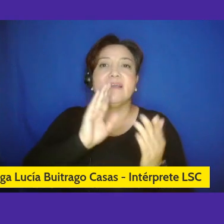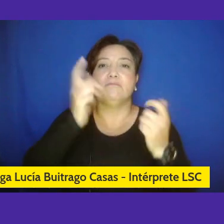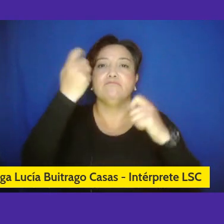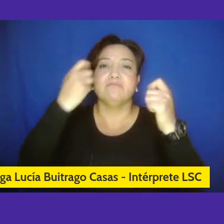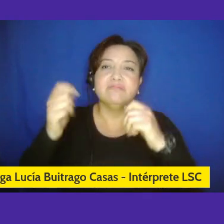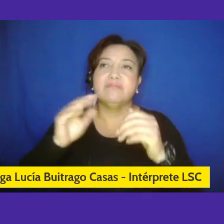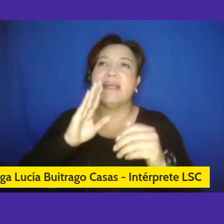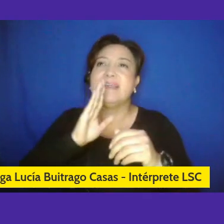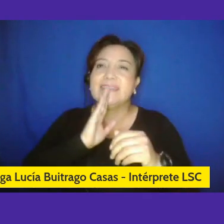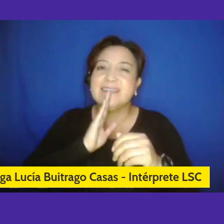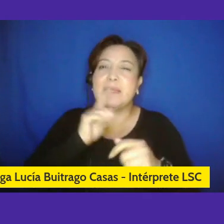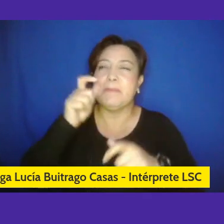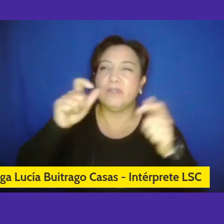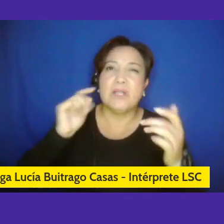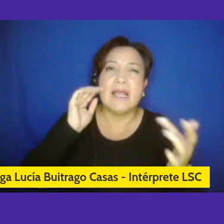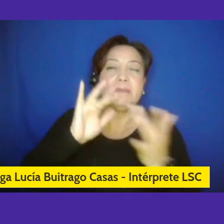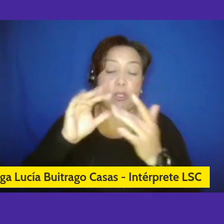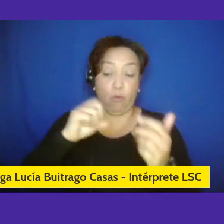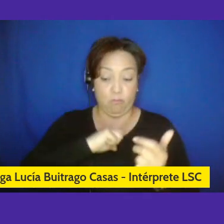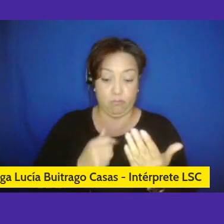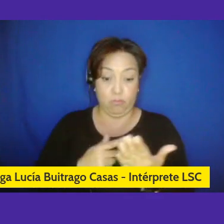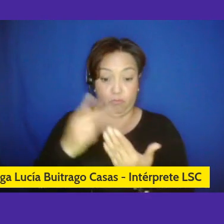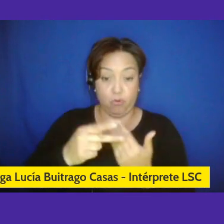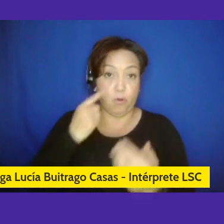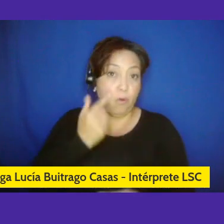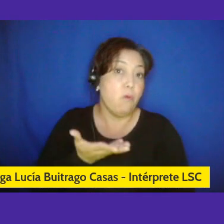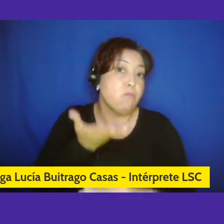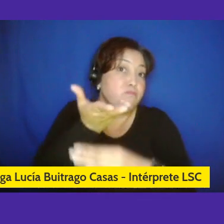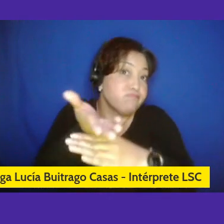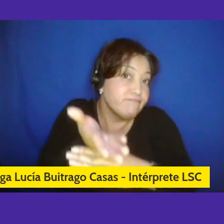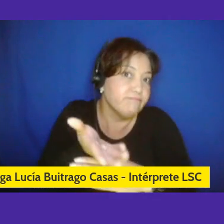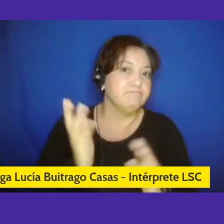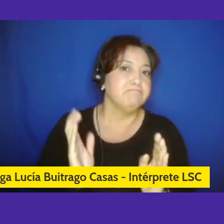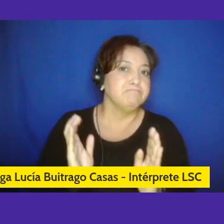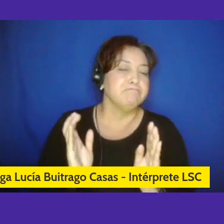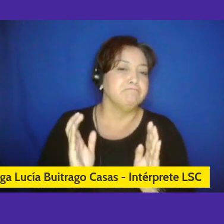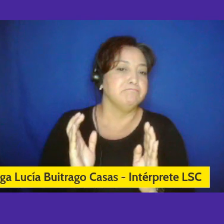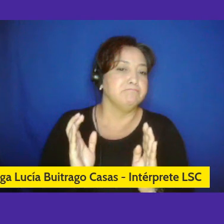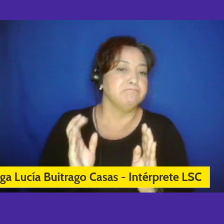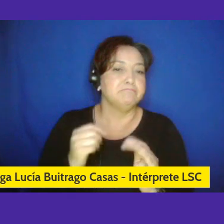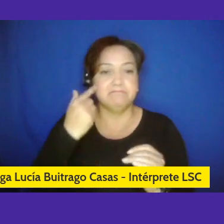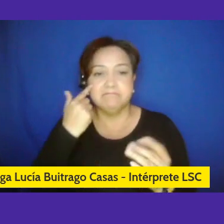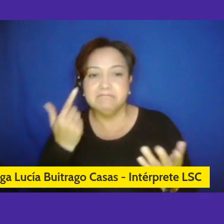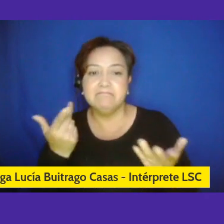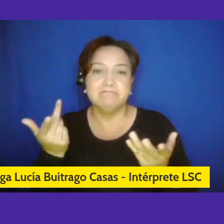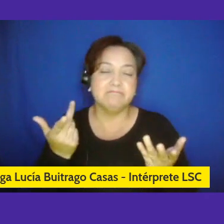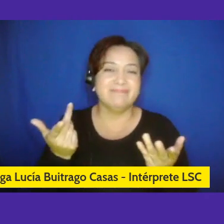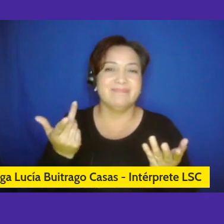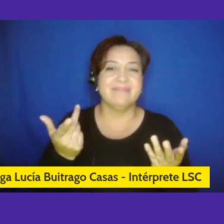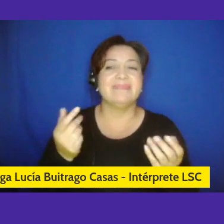agentes y decir, mira, tengo este proyecto, me gustaría presentártelo, necesito tu devolución